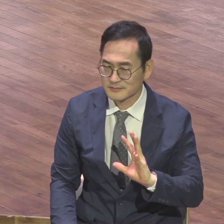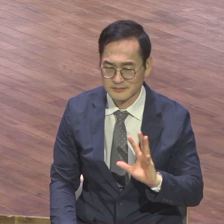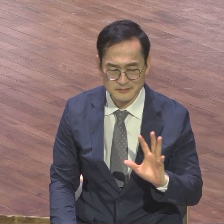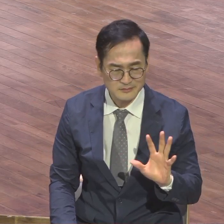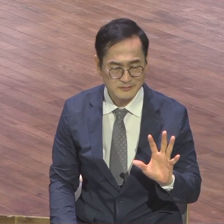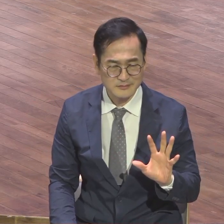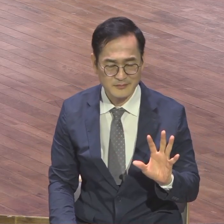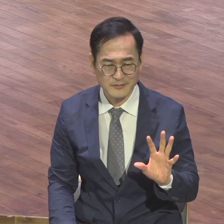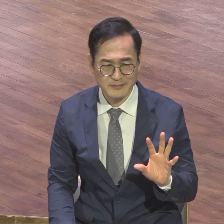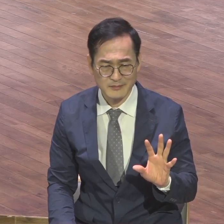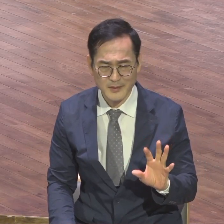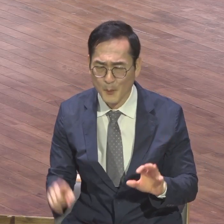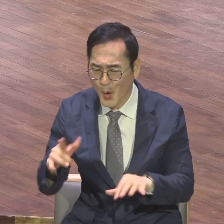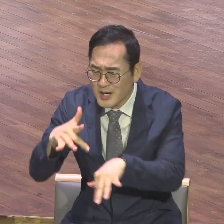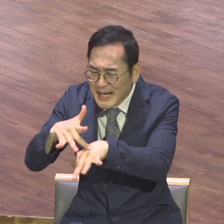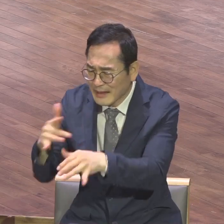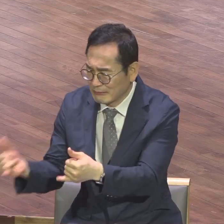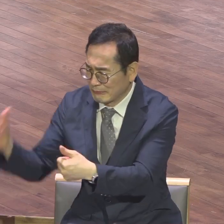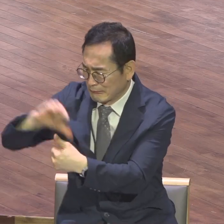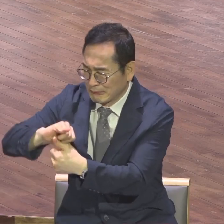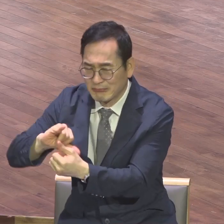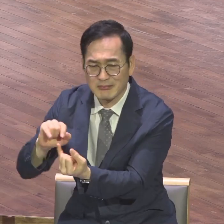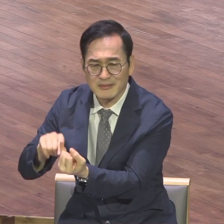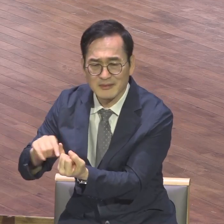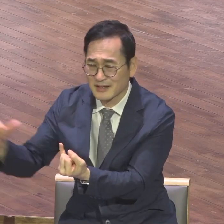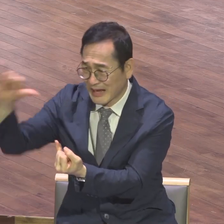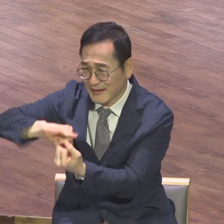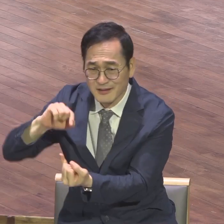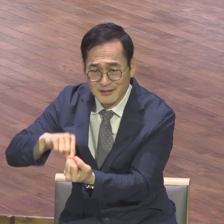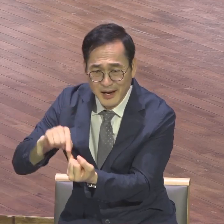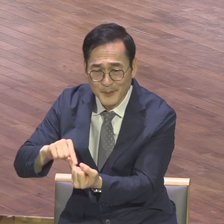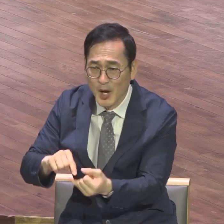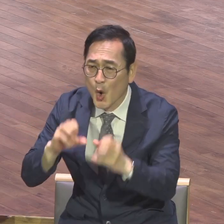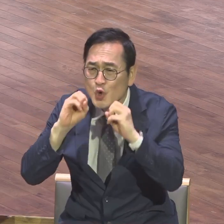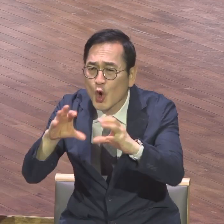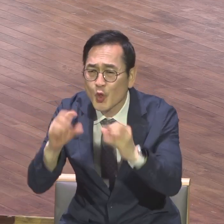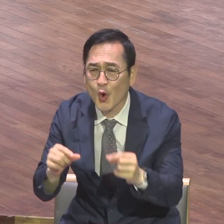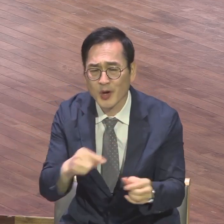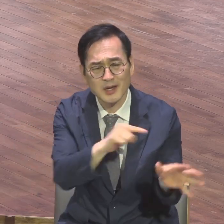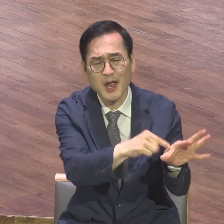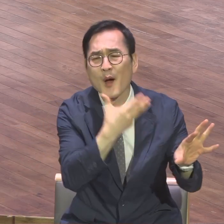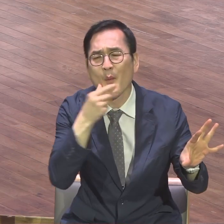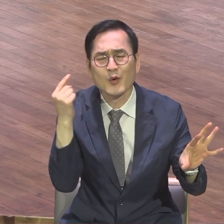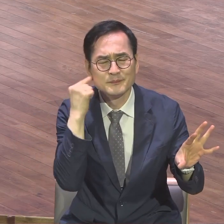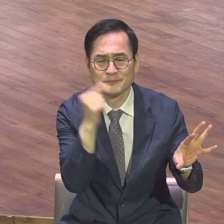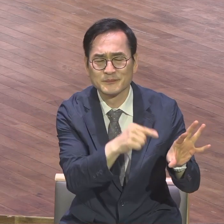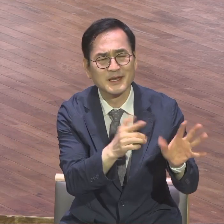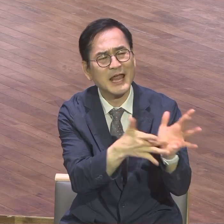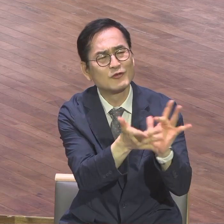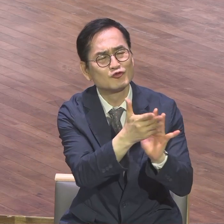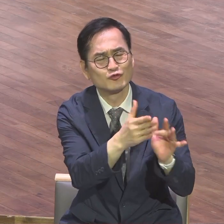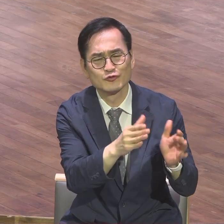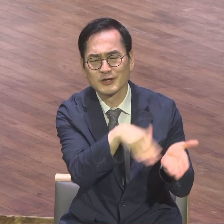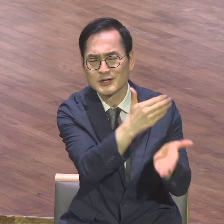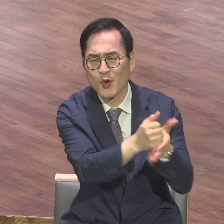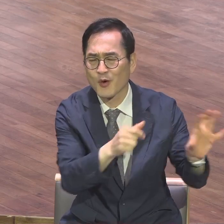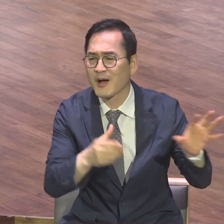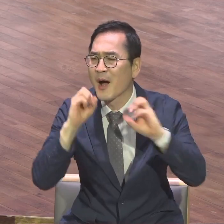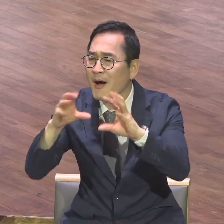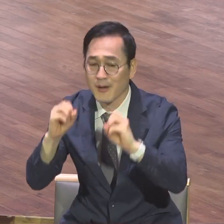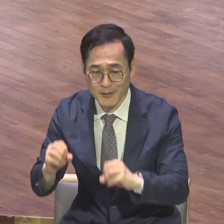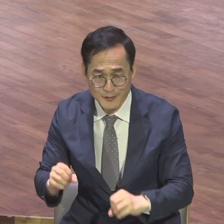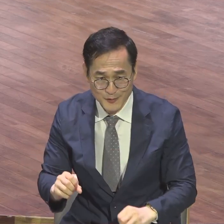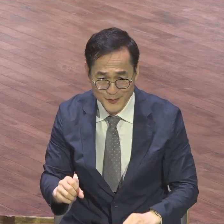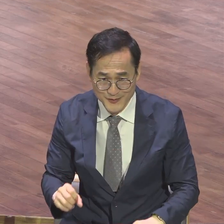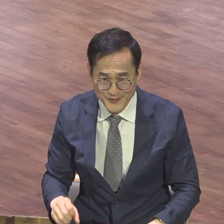마치 말이요, 이 마귀 들린 귀신 들린 여자가 전도하는 거잖아요. 응? 전도하는 거지. 사실 귀신 들렸다